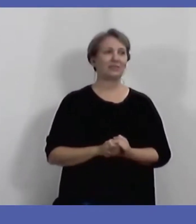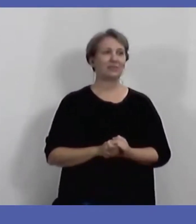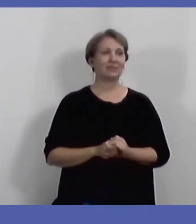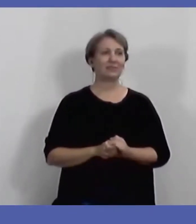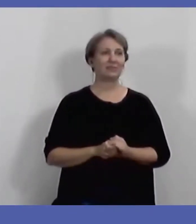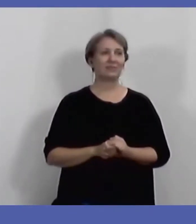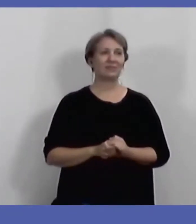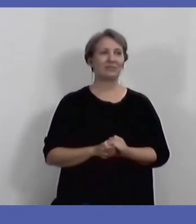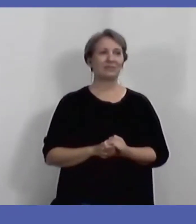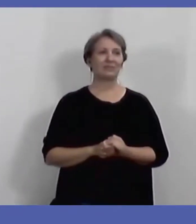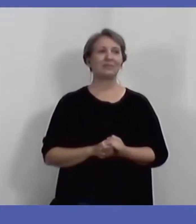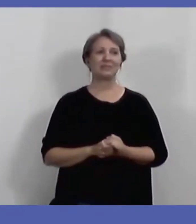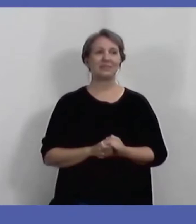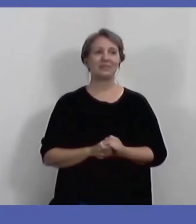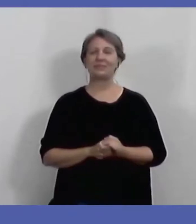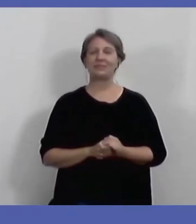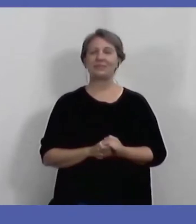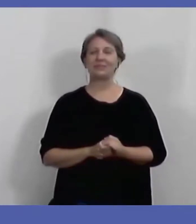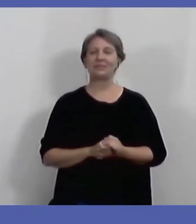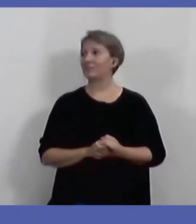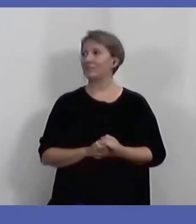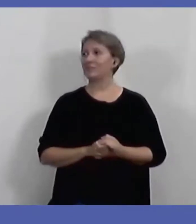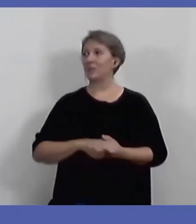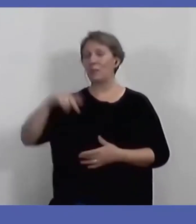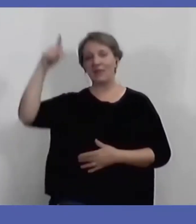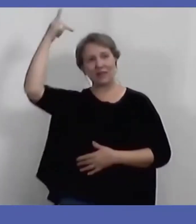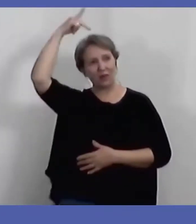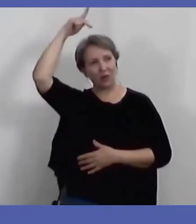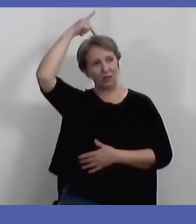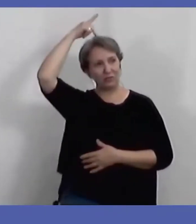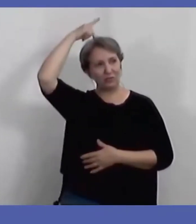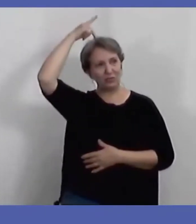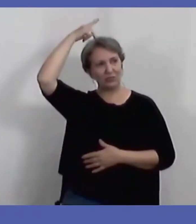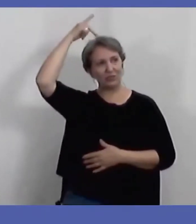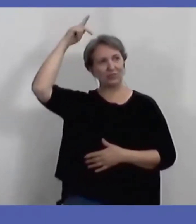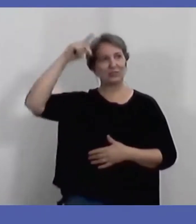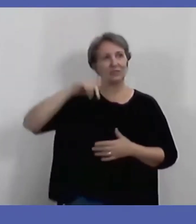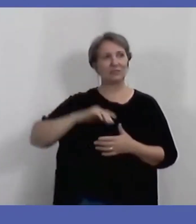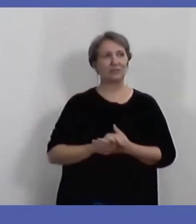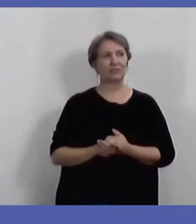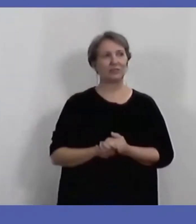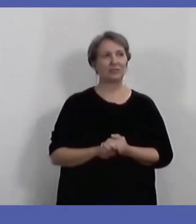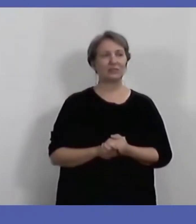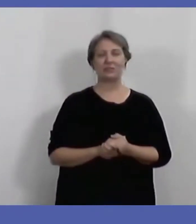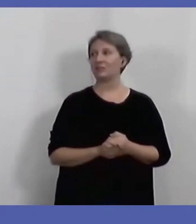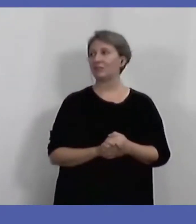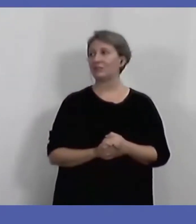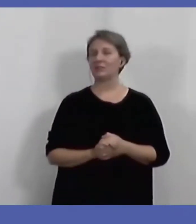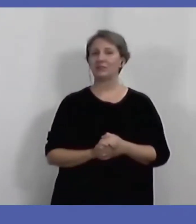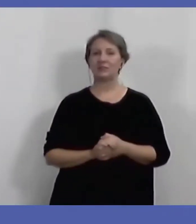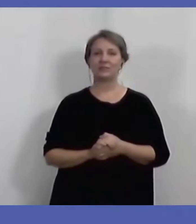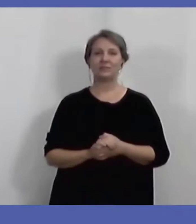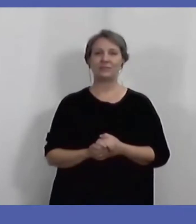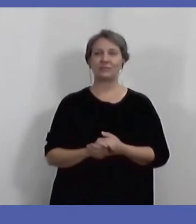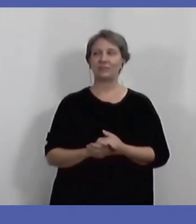E naquela mesma noite batizaram 3.000